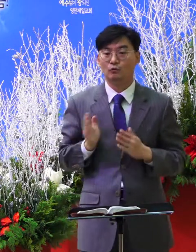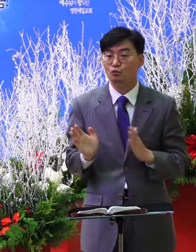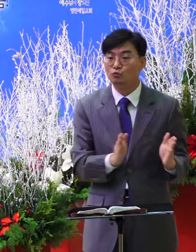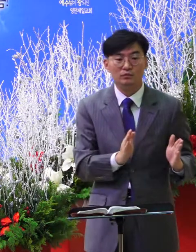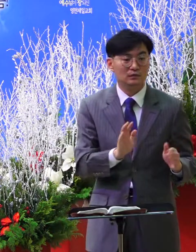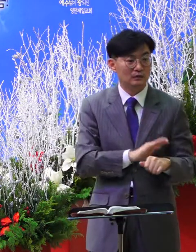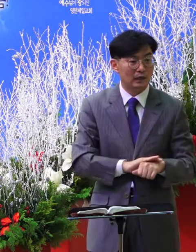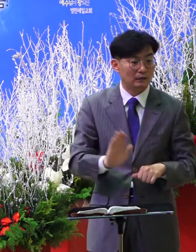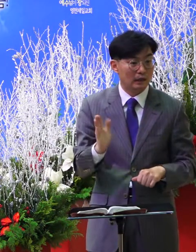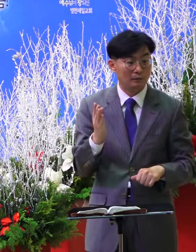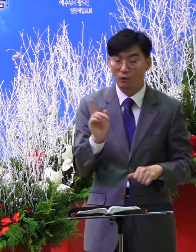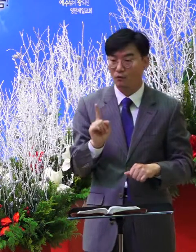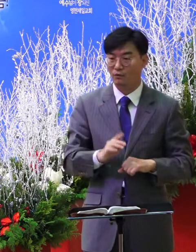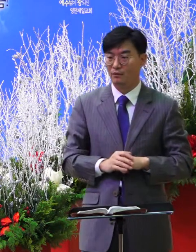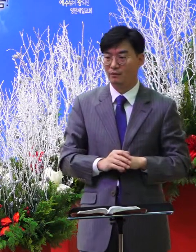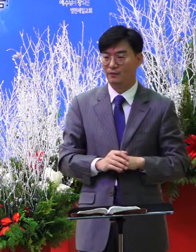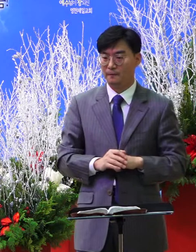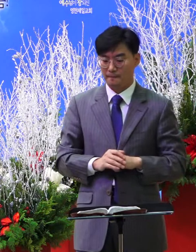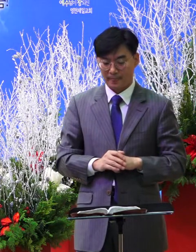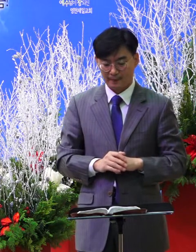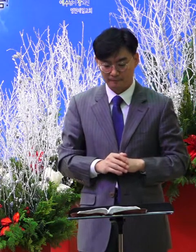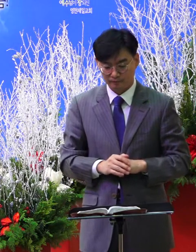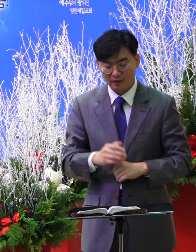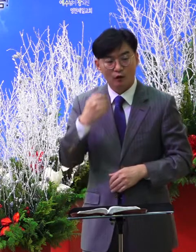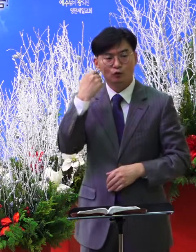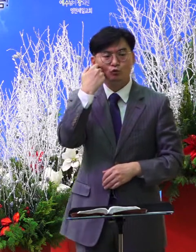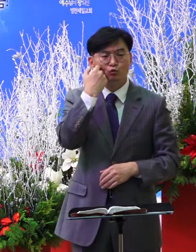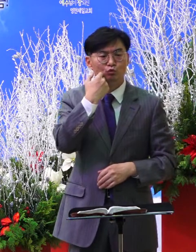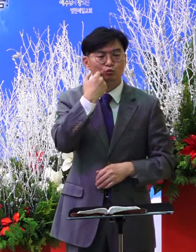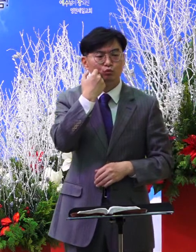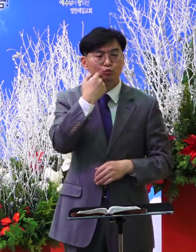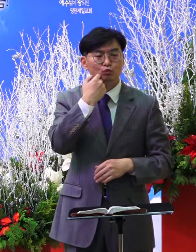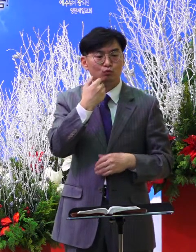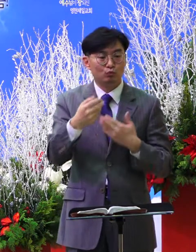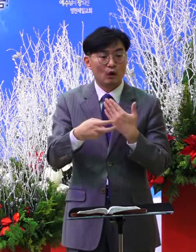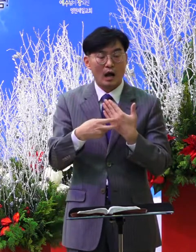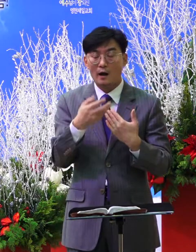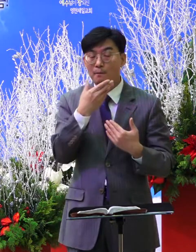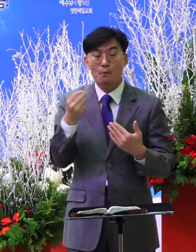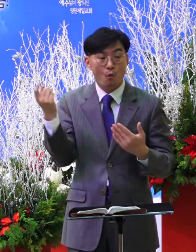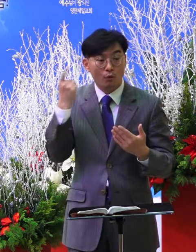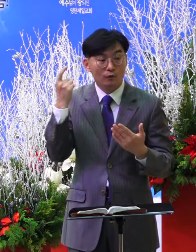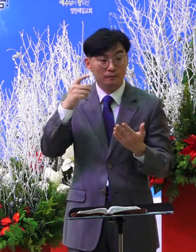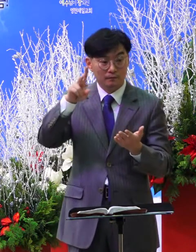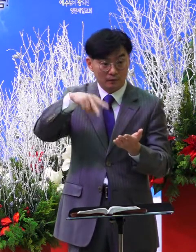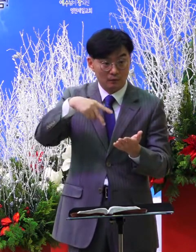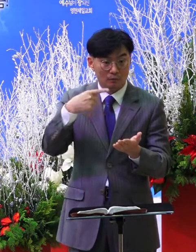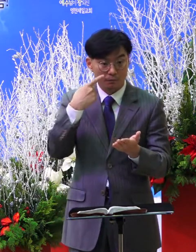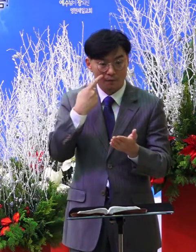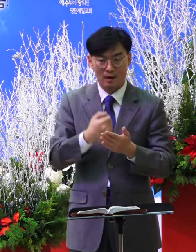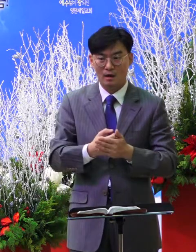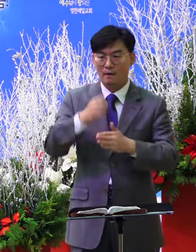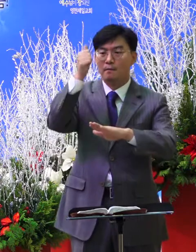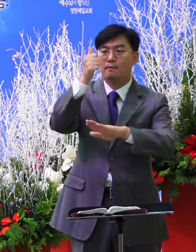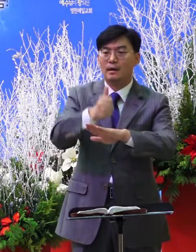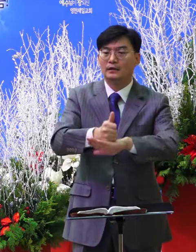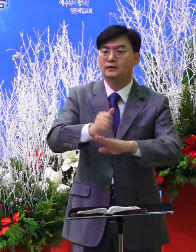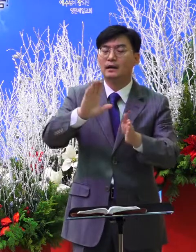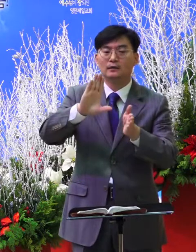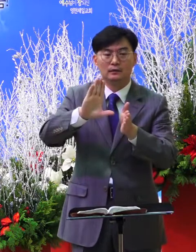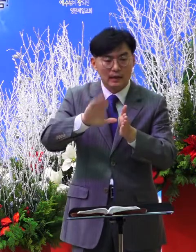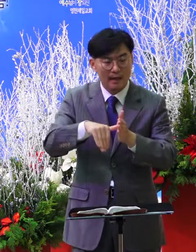보면 예수님께서 마지막 때를 준비하지 않고 사는 사람들에 대해서 이야기를 하셨습니다.